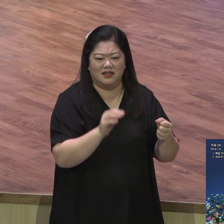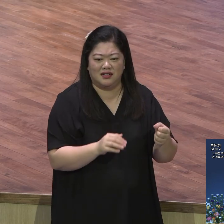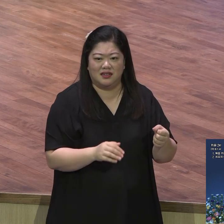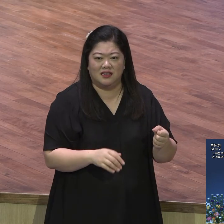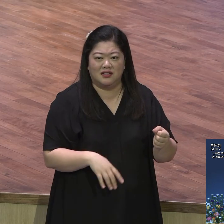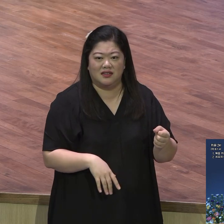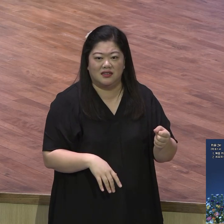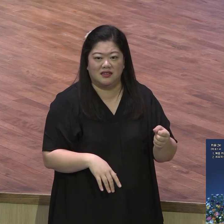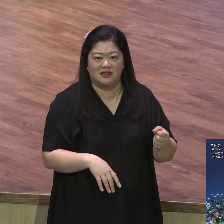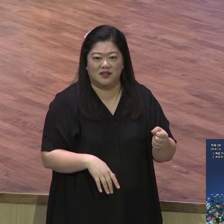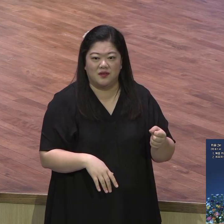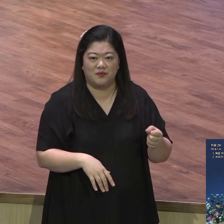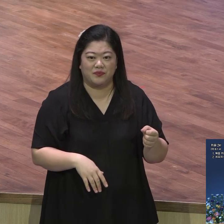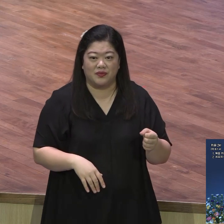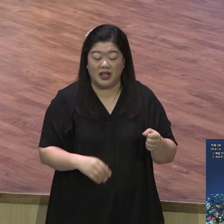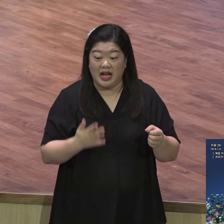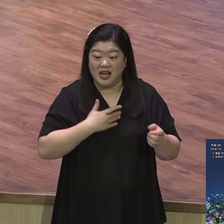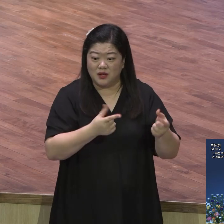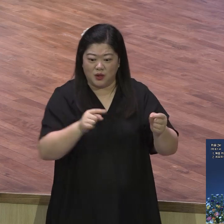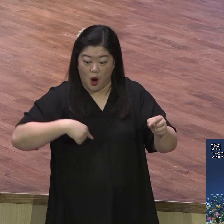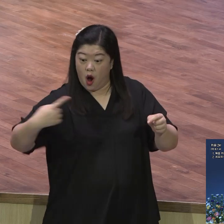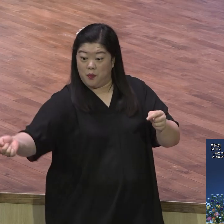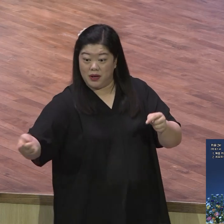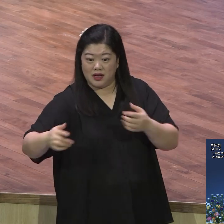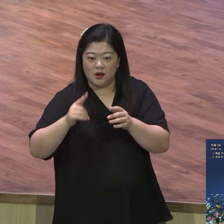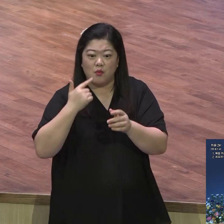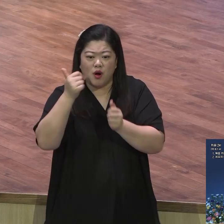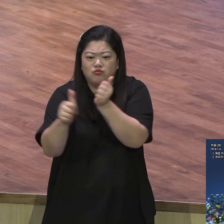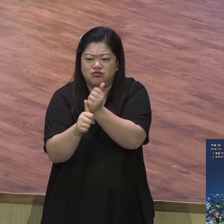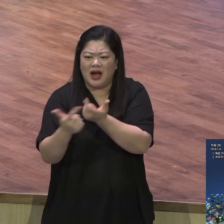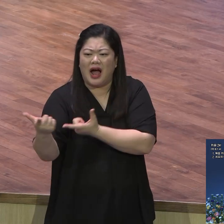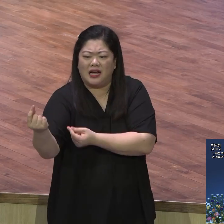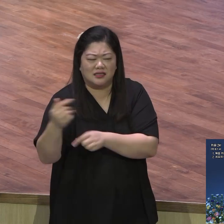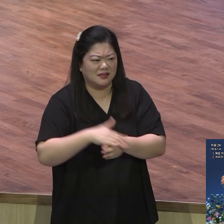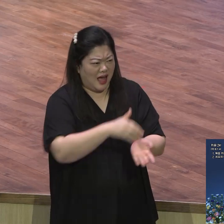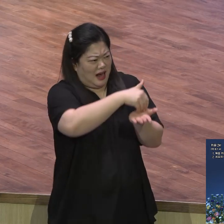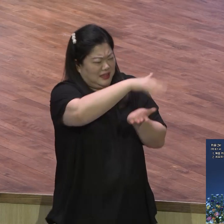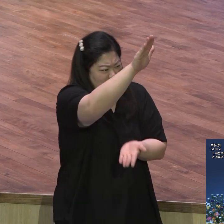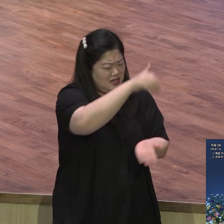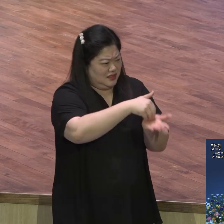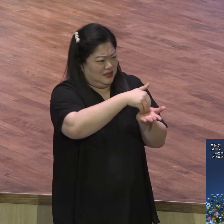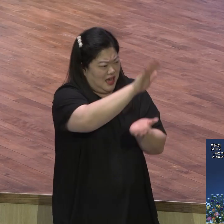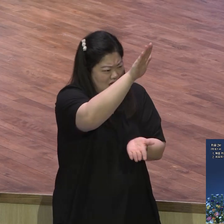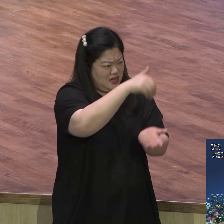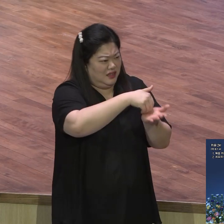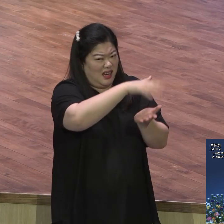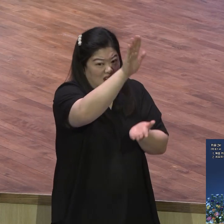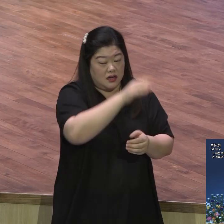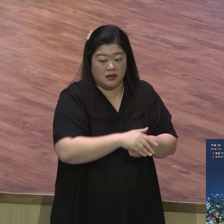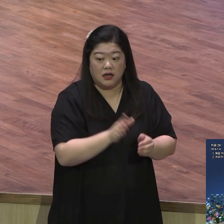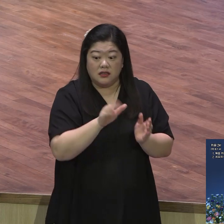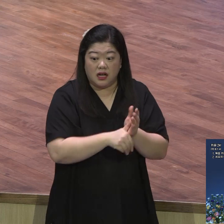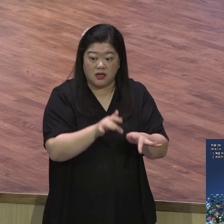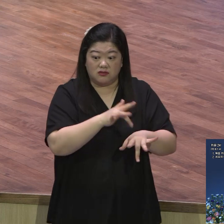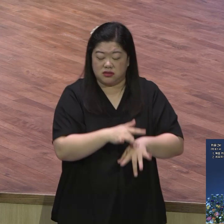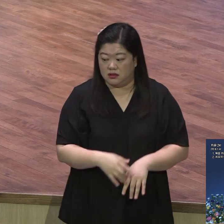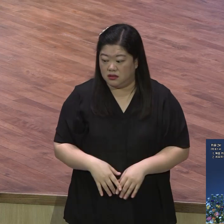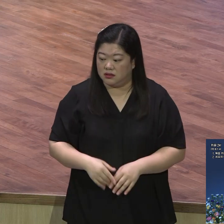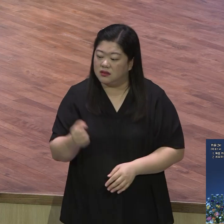나가라 나가라 이래서 나도 들었어요. 나가라 나가라 이러니까 이 귀신들이잖아 니는 뭐하고 발로 차 퍼뜨리라 하니까 이야